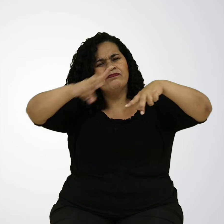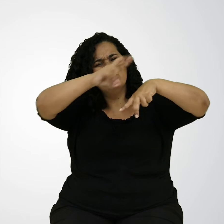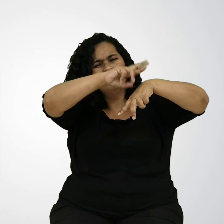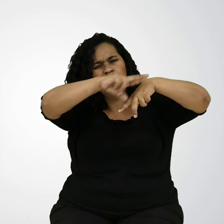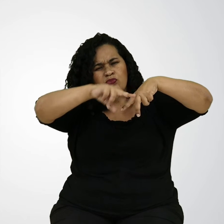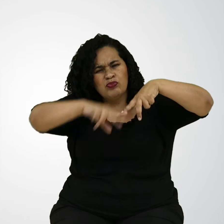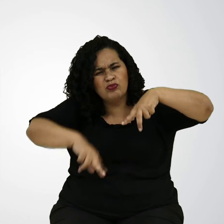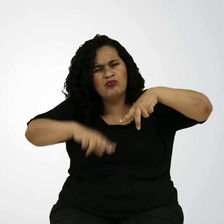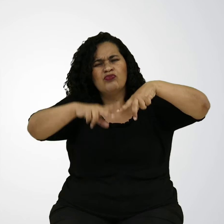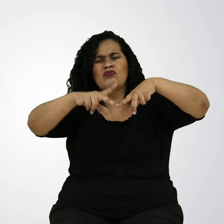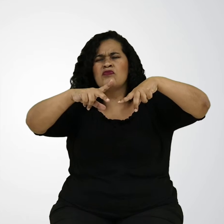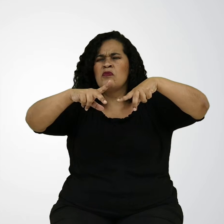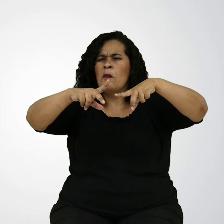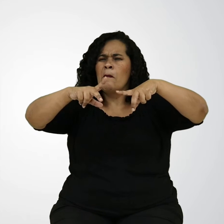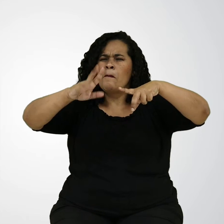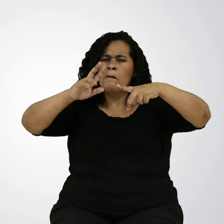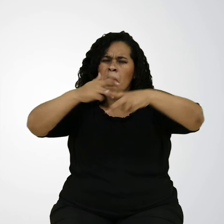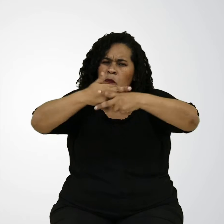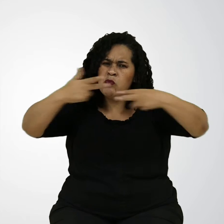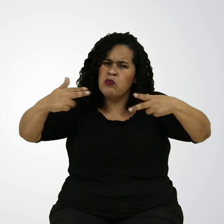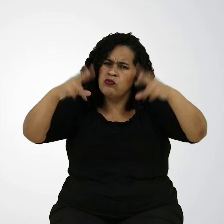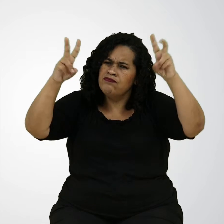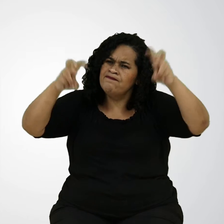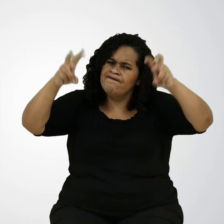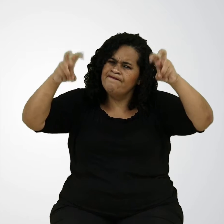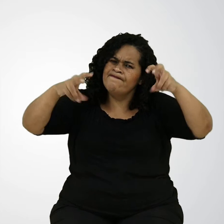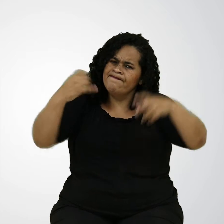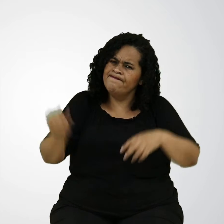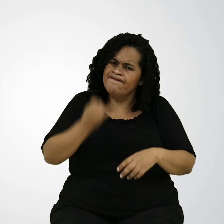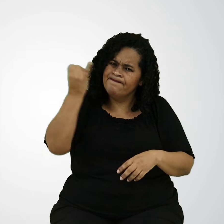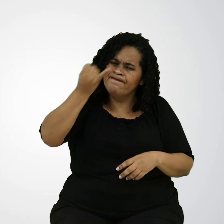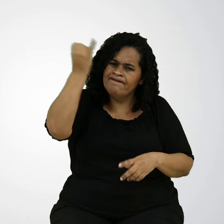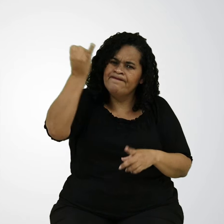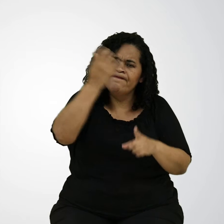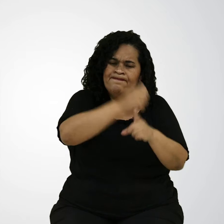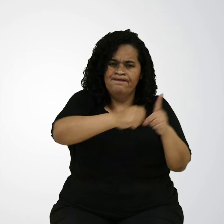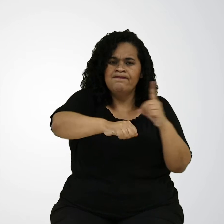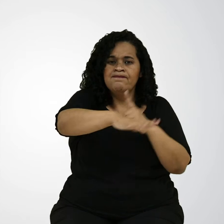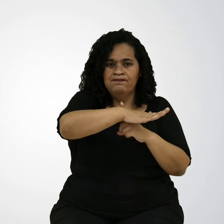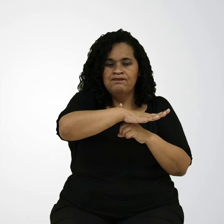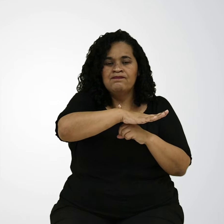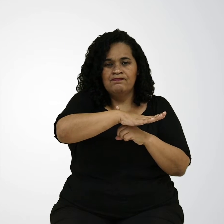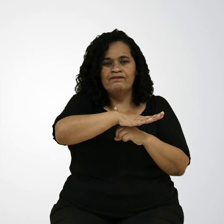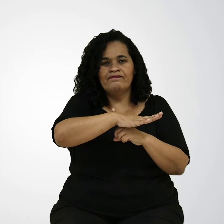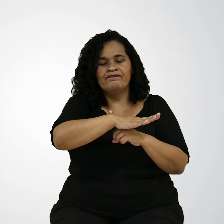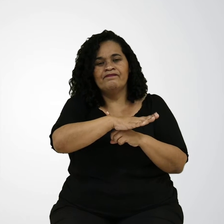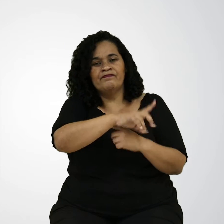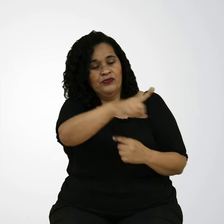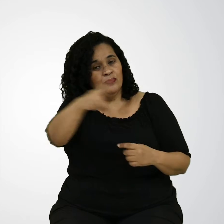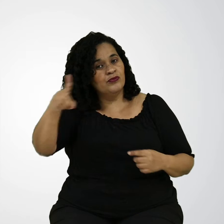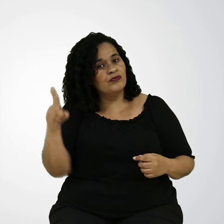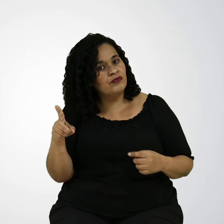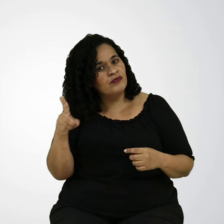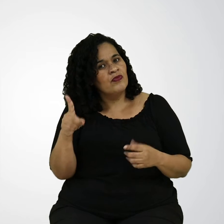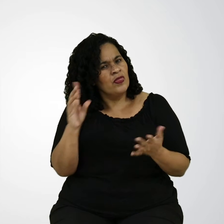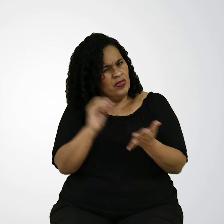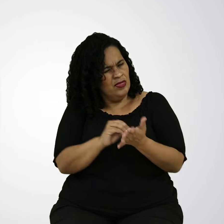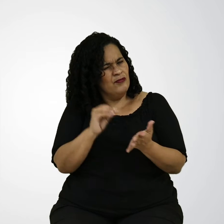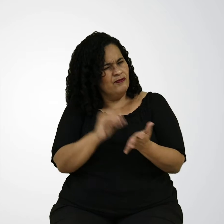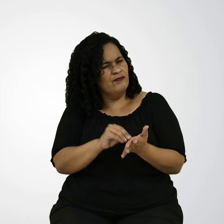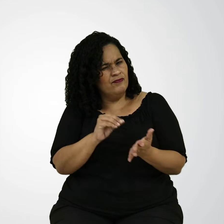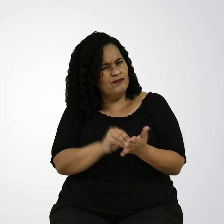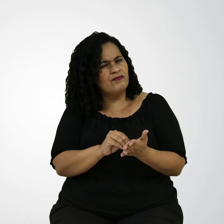que estão na nossa sociedade que serão tratados na nossa lição bíblica à luz da Palavra de Deus. Então, se você ainda não adquiriu sua